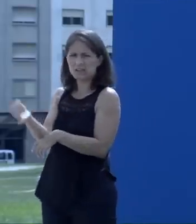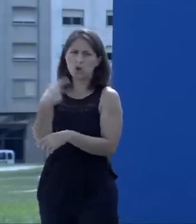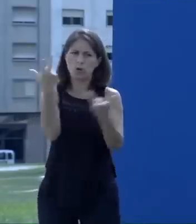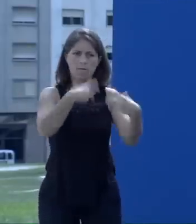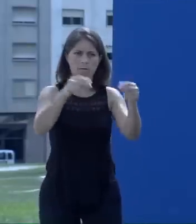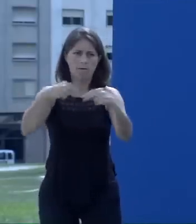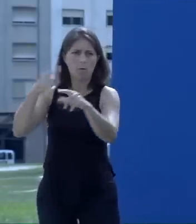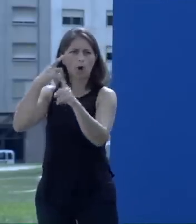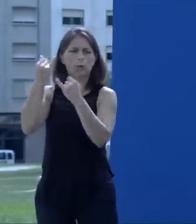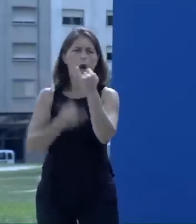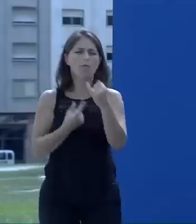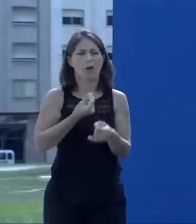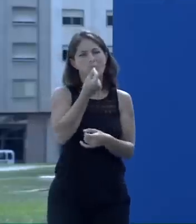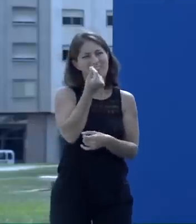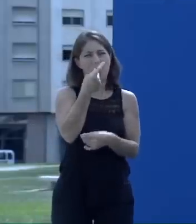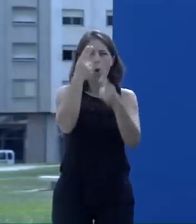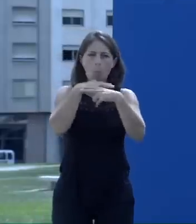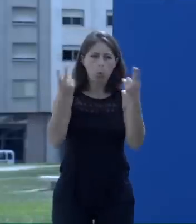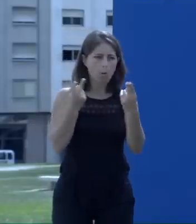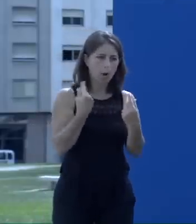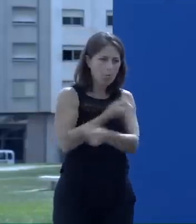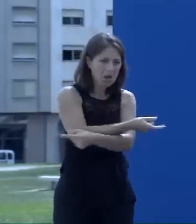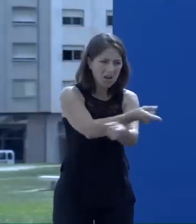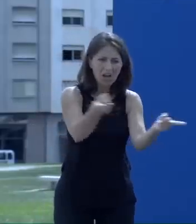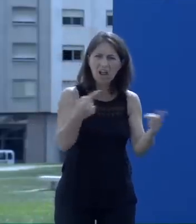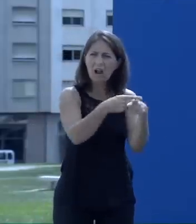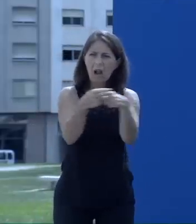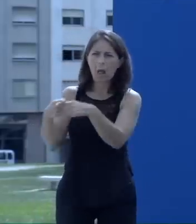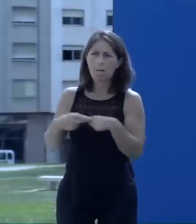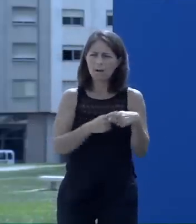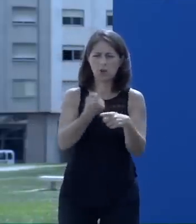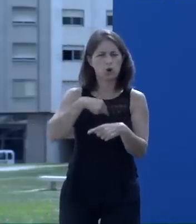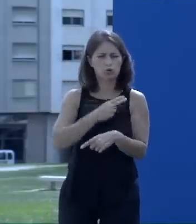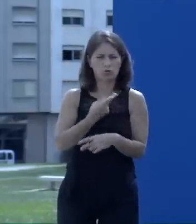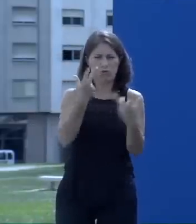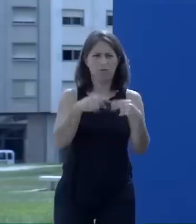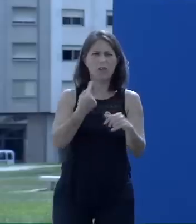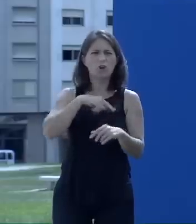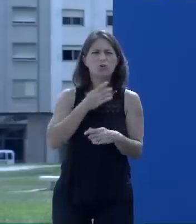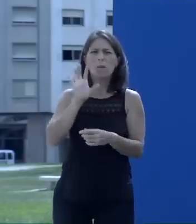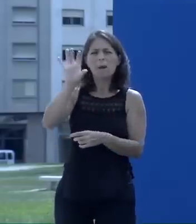distribuir os cartos públicos e a hora de establecer axudas, convenios e desenvolvemento do país. Queremos